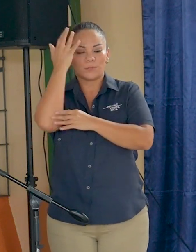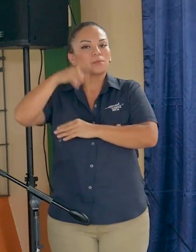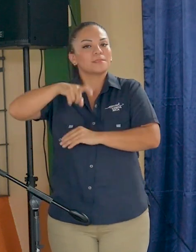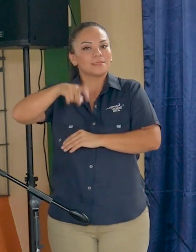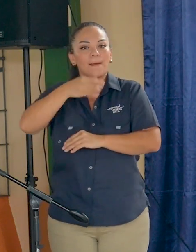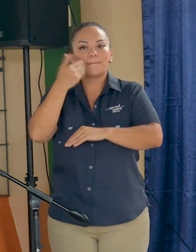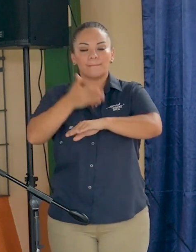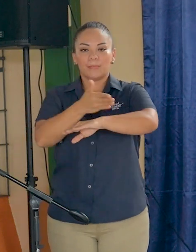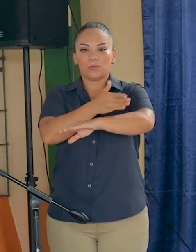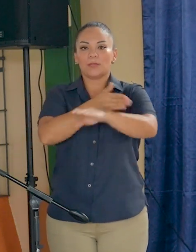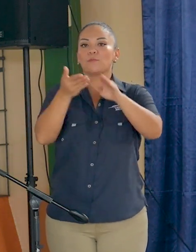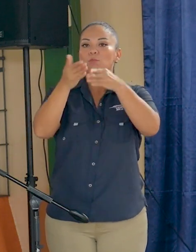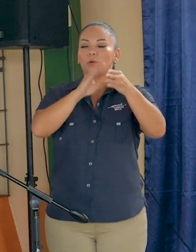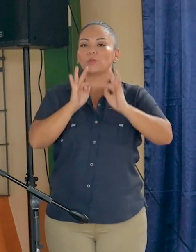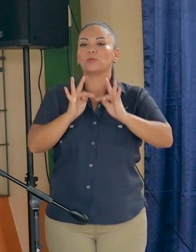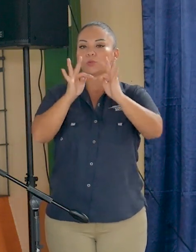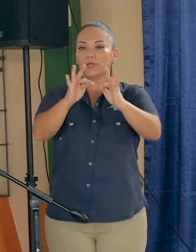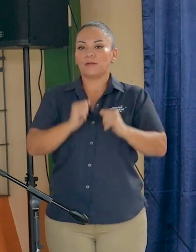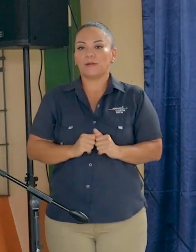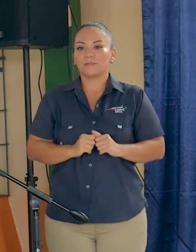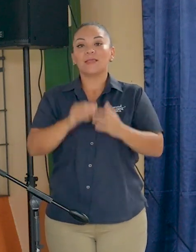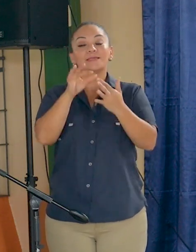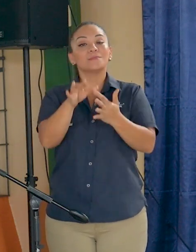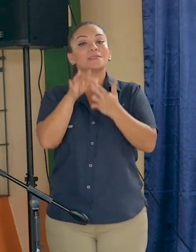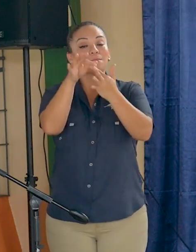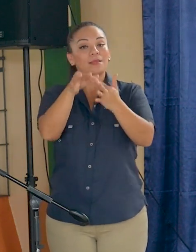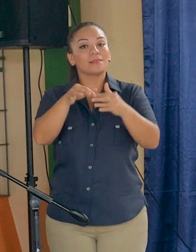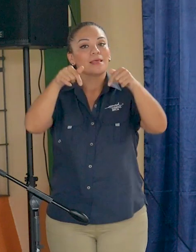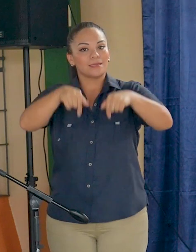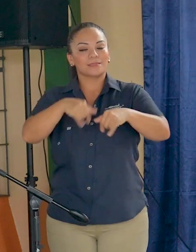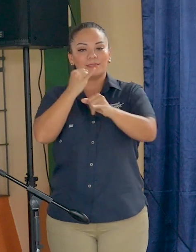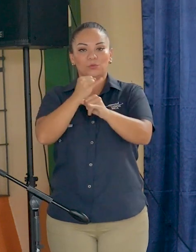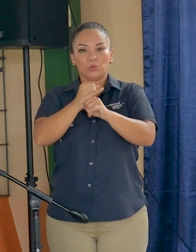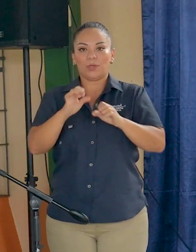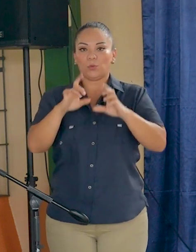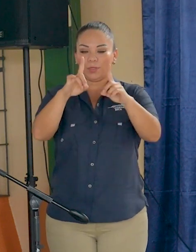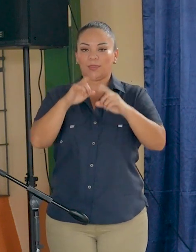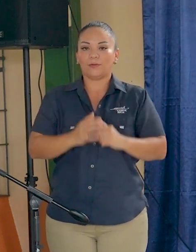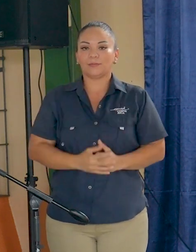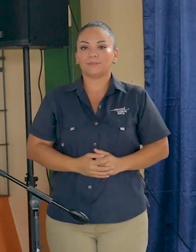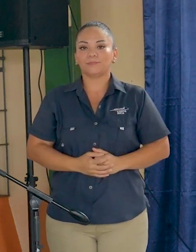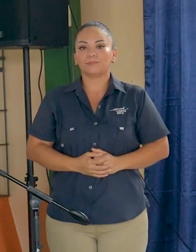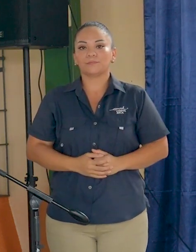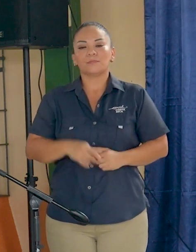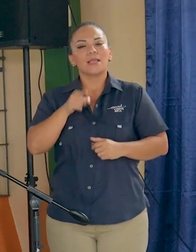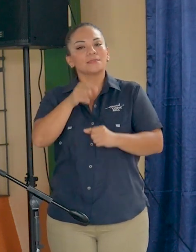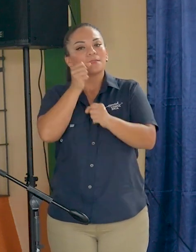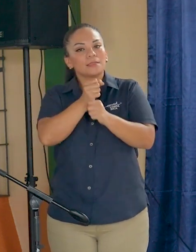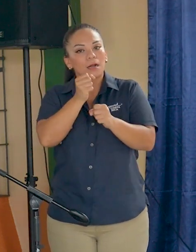necesidad de mejoras del pueblo turrialbeño y en especial de este centro educativo.